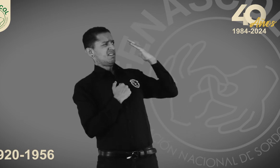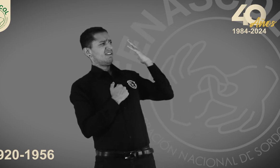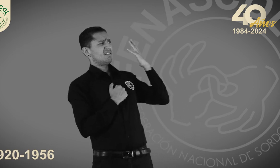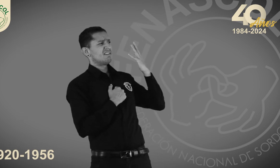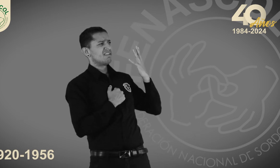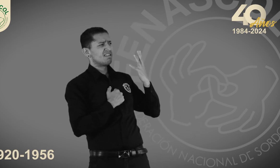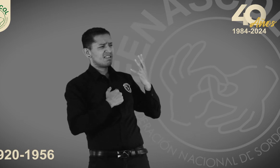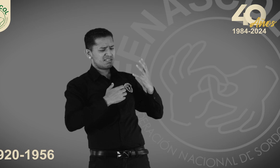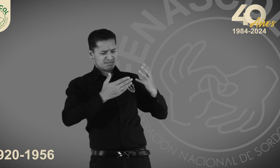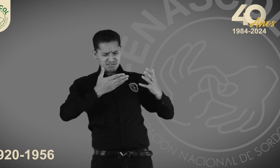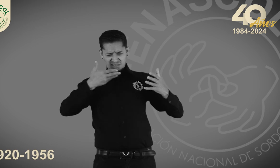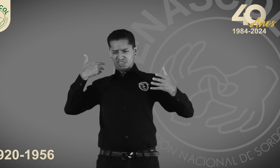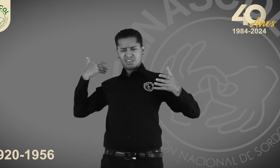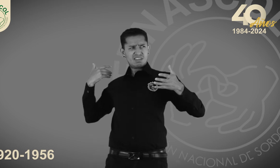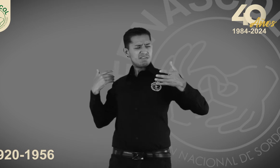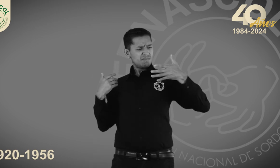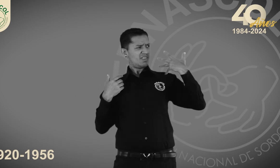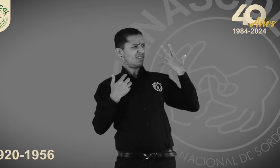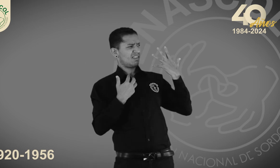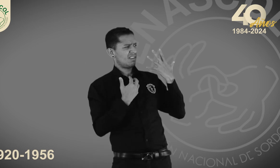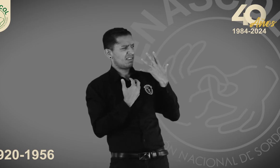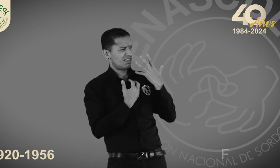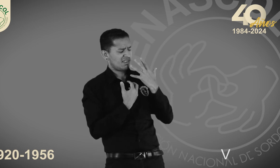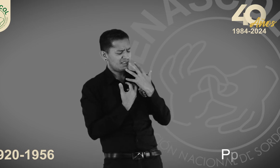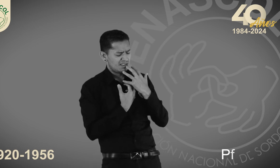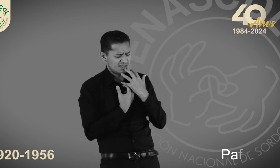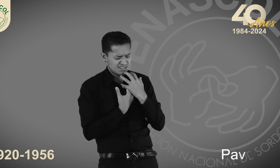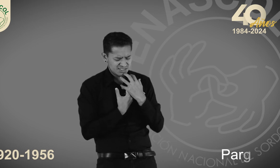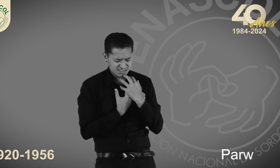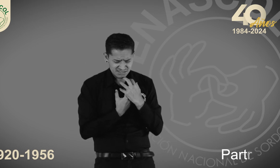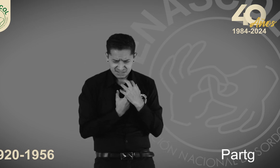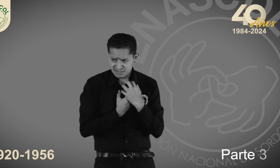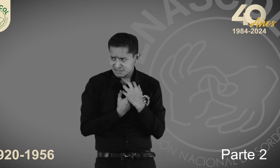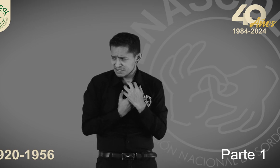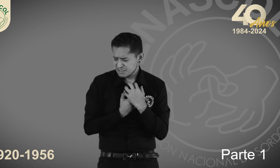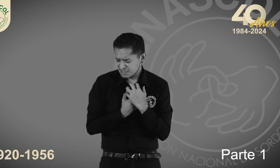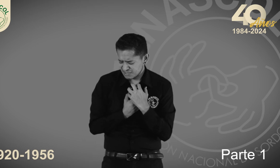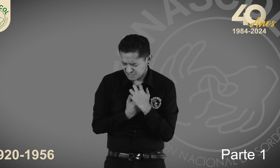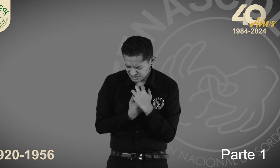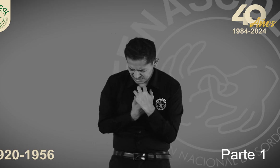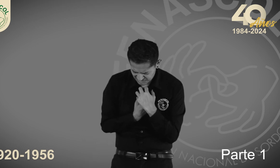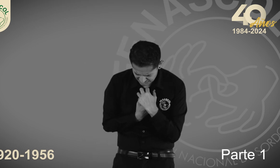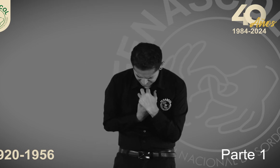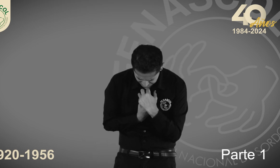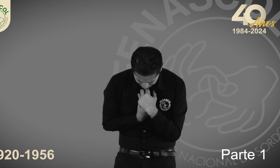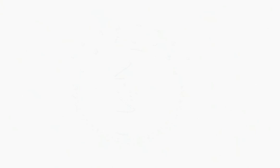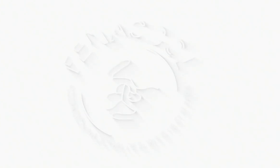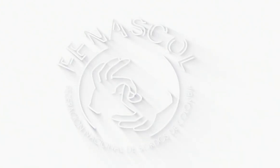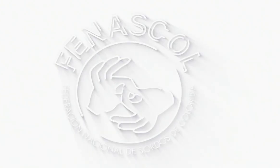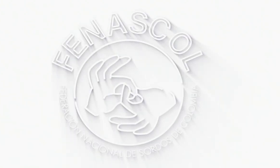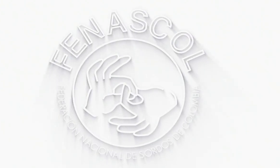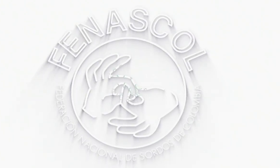Desprecios. Y al final sigo siendo solo yo en este ruidoso silencio.